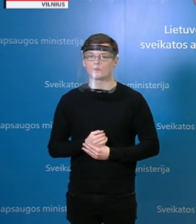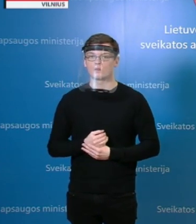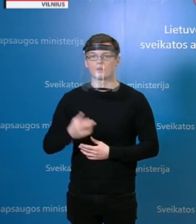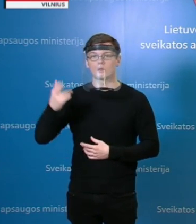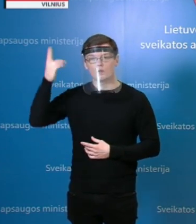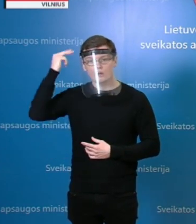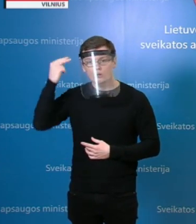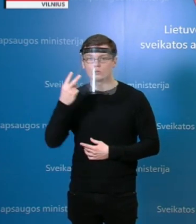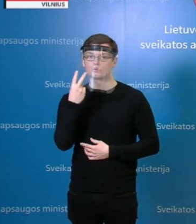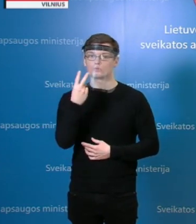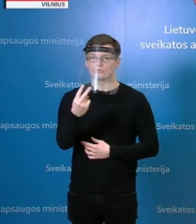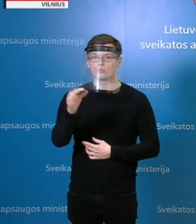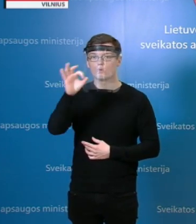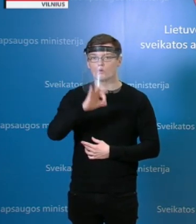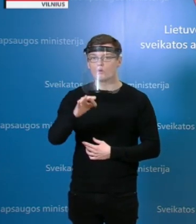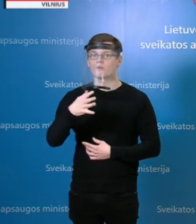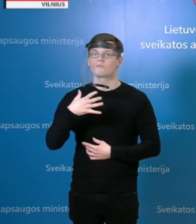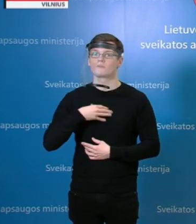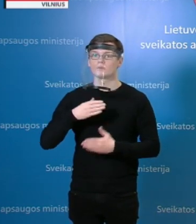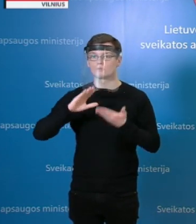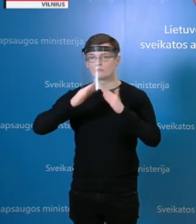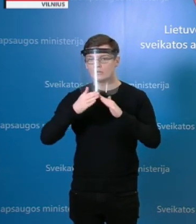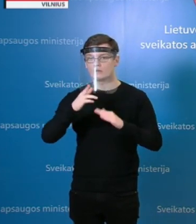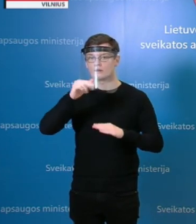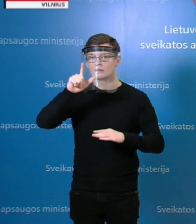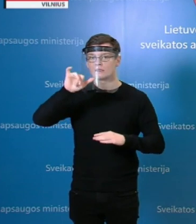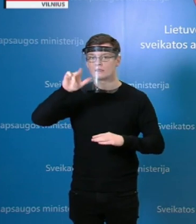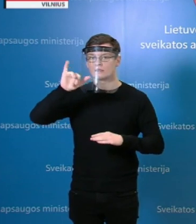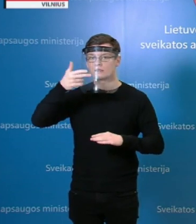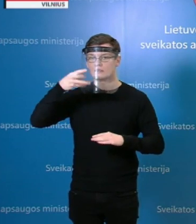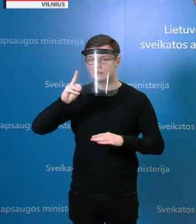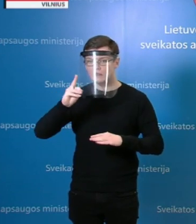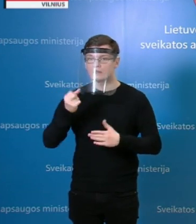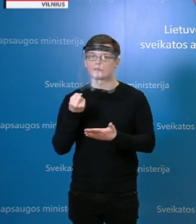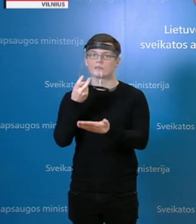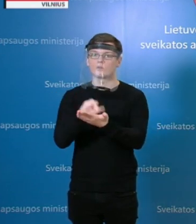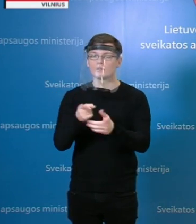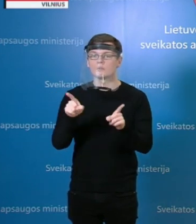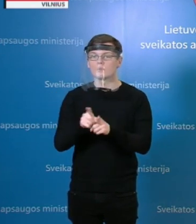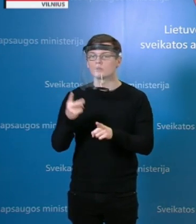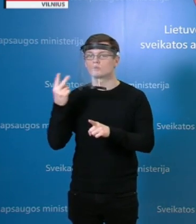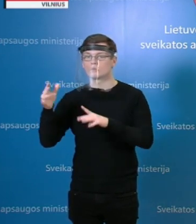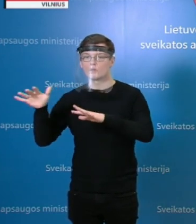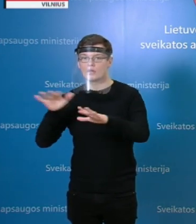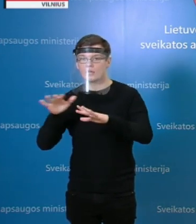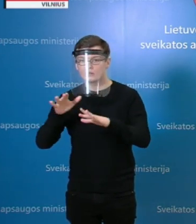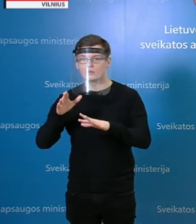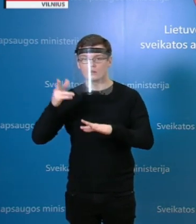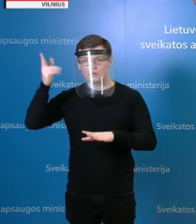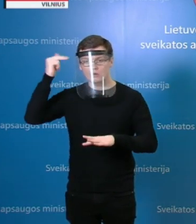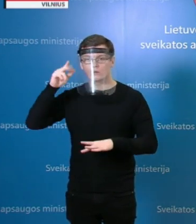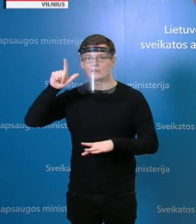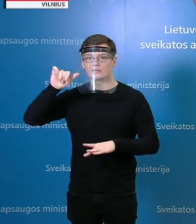buvo susijęs su židiniu Vilniaus miesto klinikinėje ligoninėje, o 2 atvejai Kauno klinikinės ligoninės darbuotojai. Tai yra